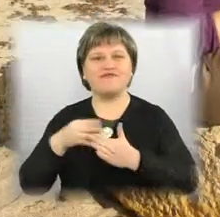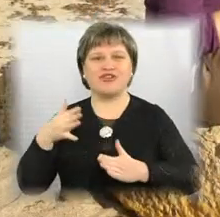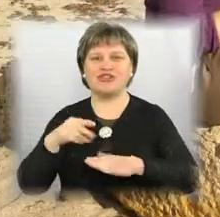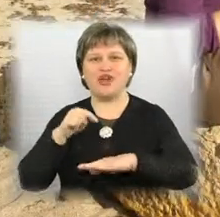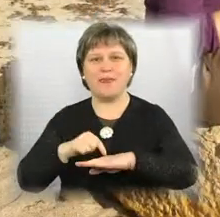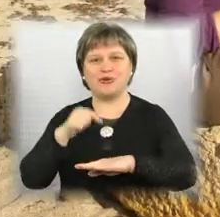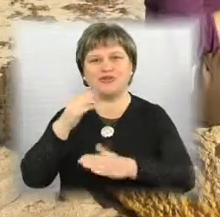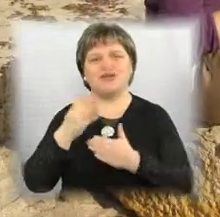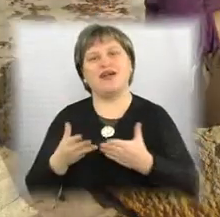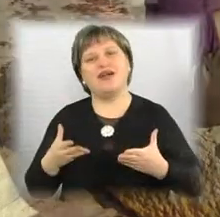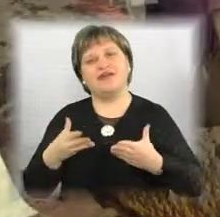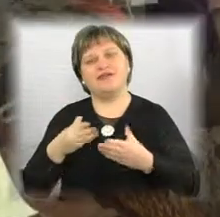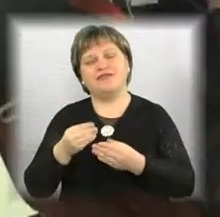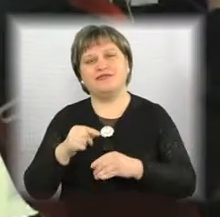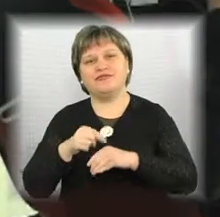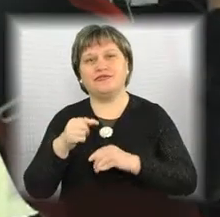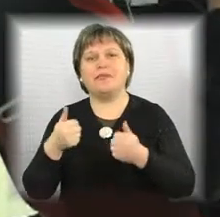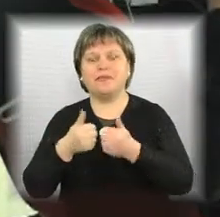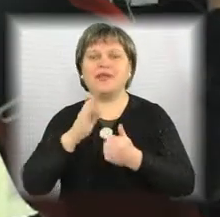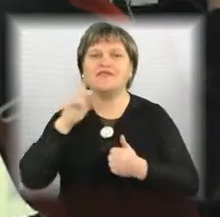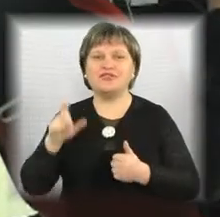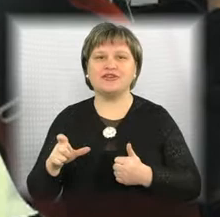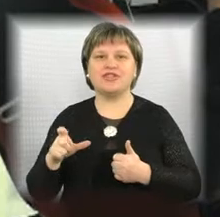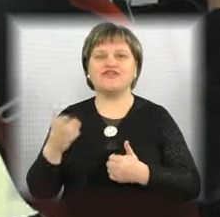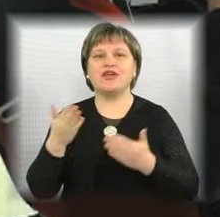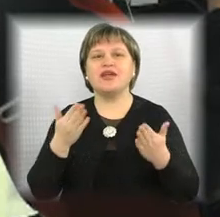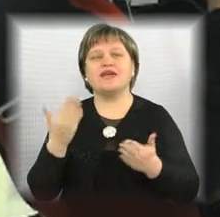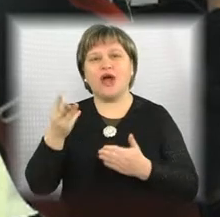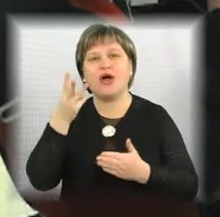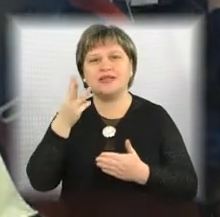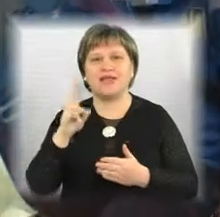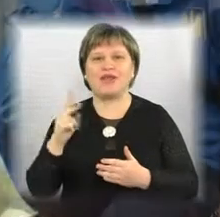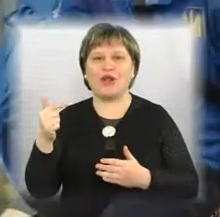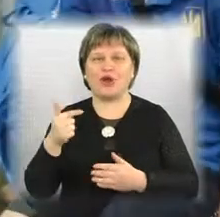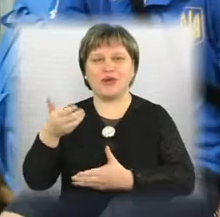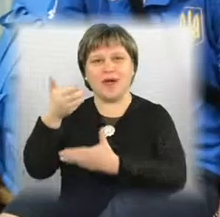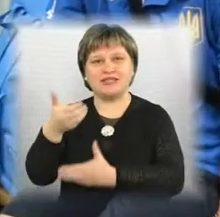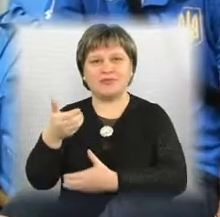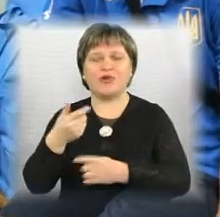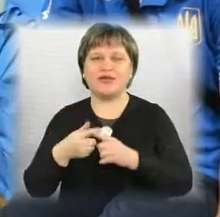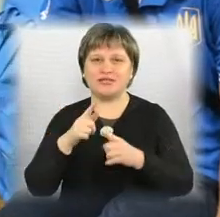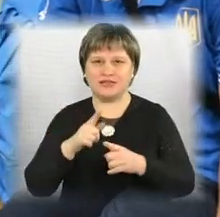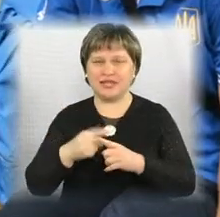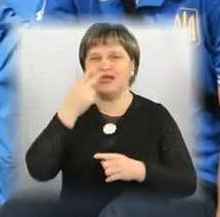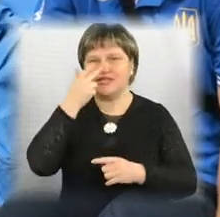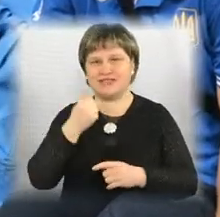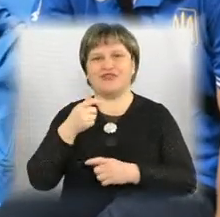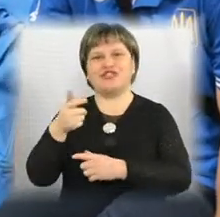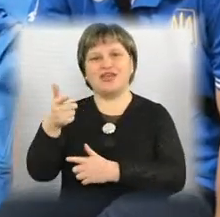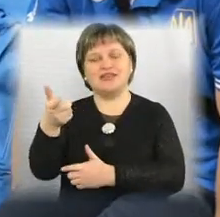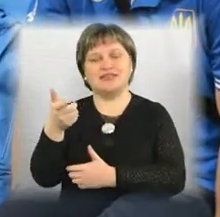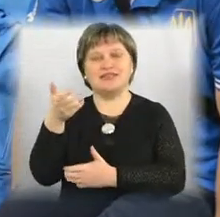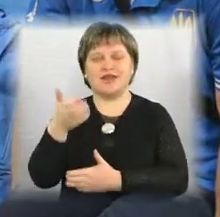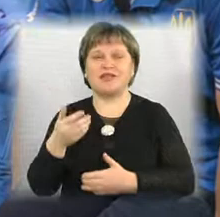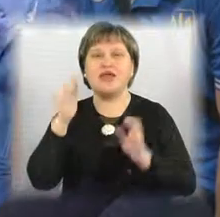біля тендітної дівчини, для якої 3-кілограмова зброя – теж звичний спортивний снаряд. Спорт у її долі